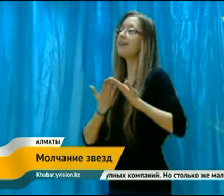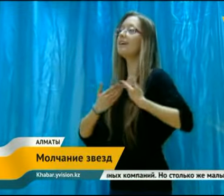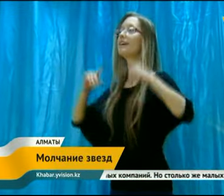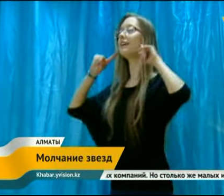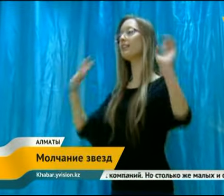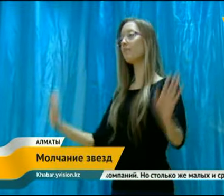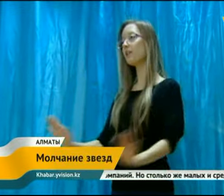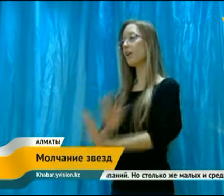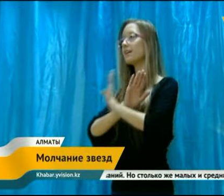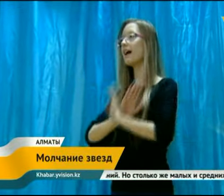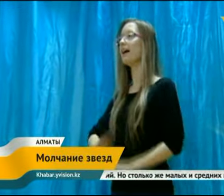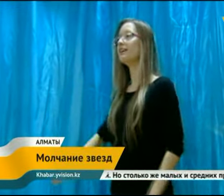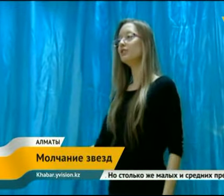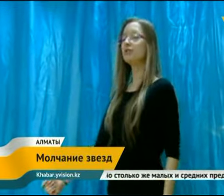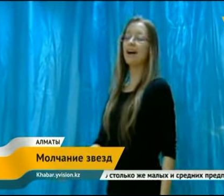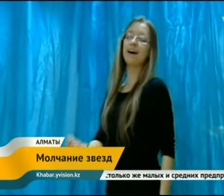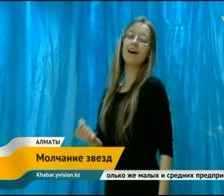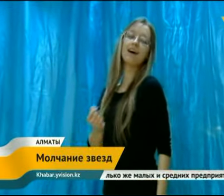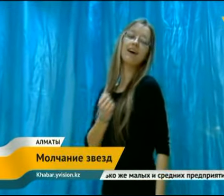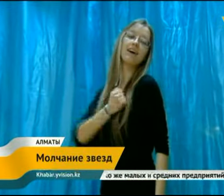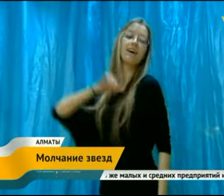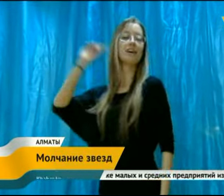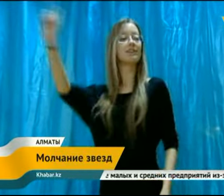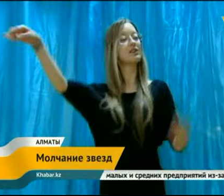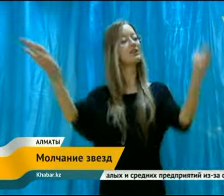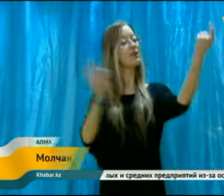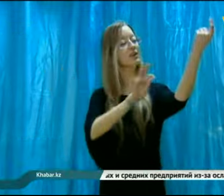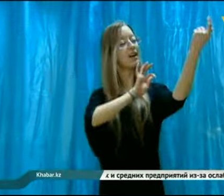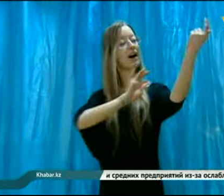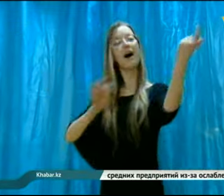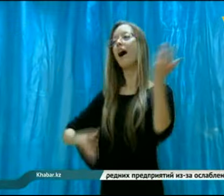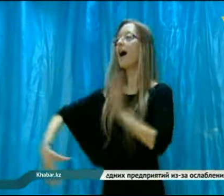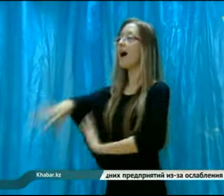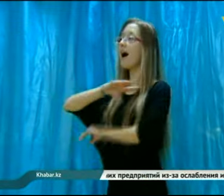Татьяна Анапольская, Ерлан Абжанов, Алматы.